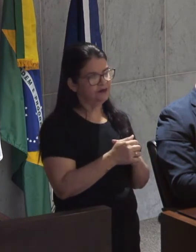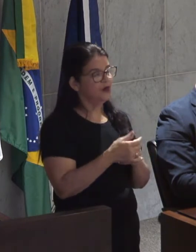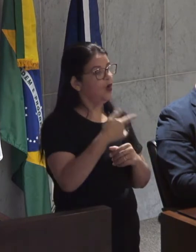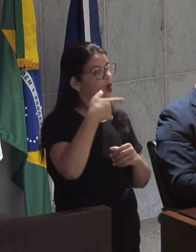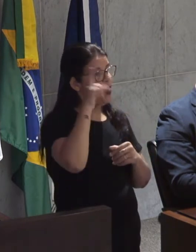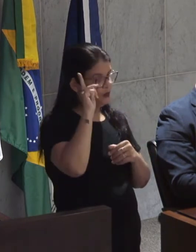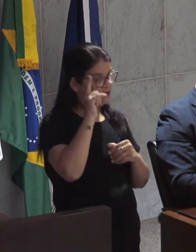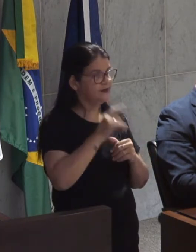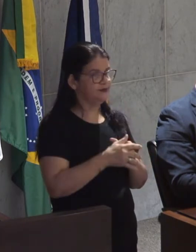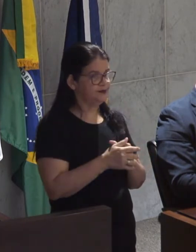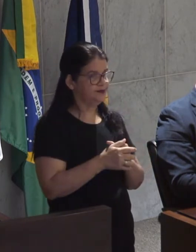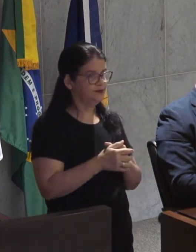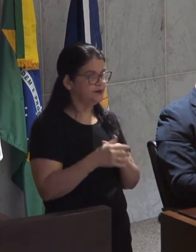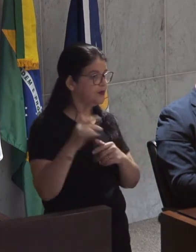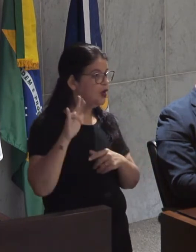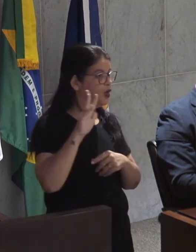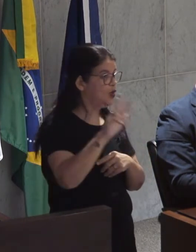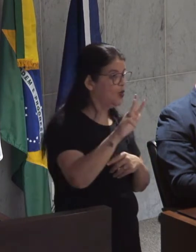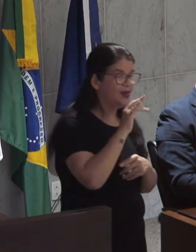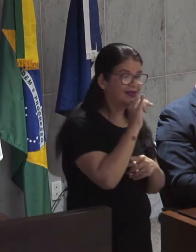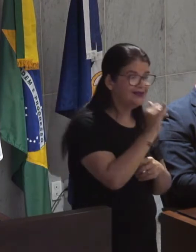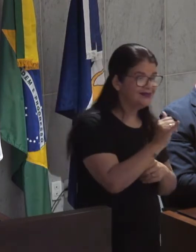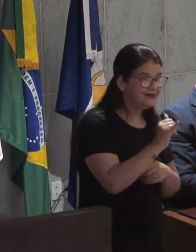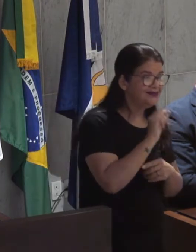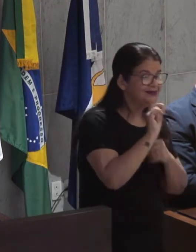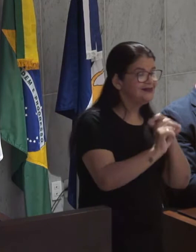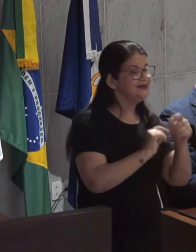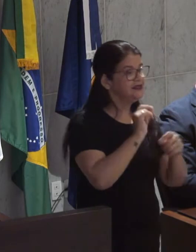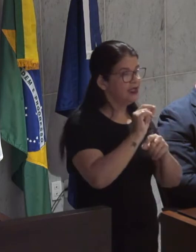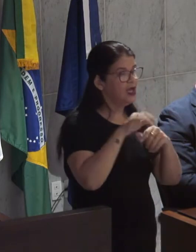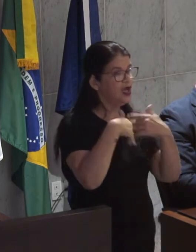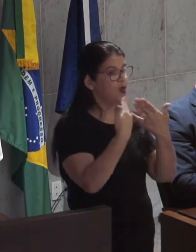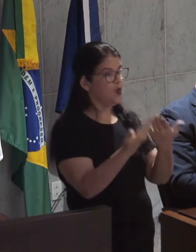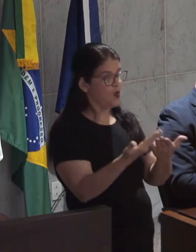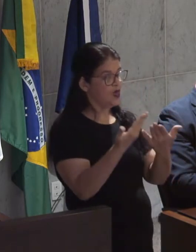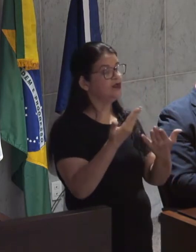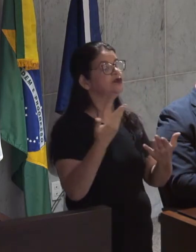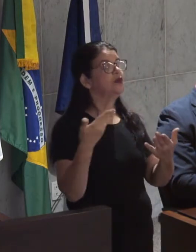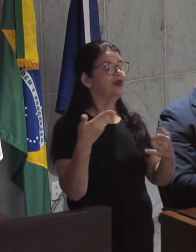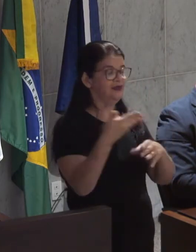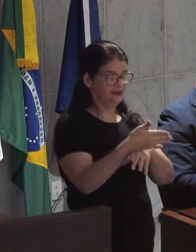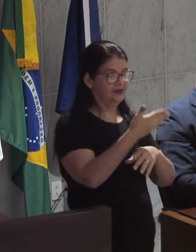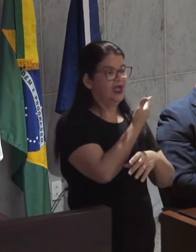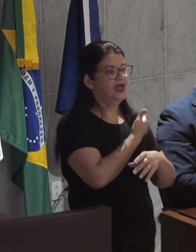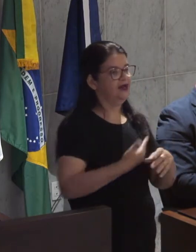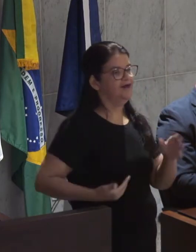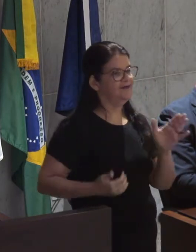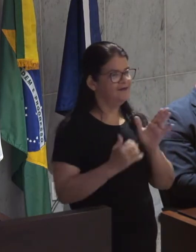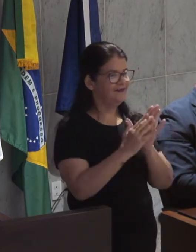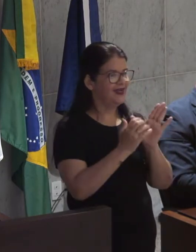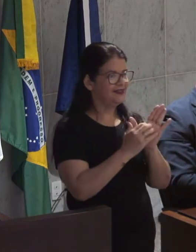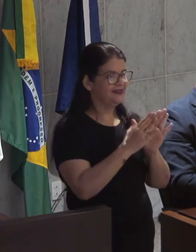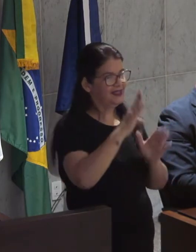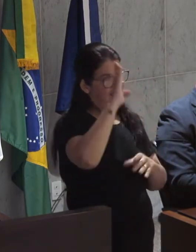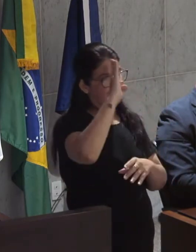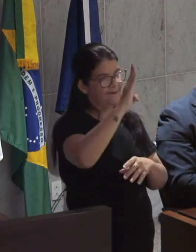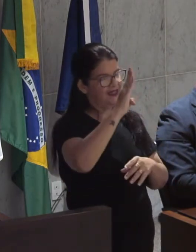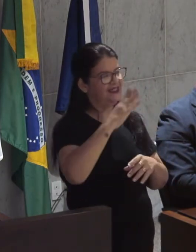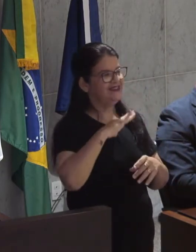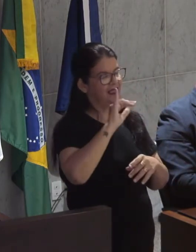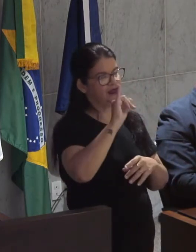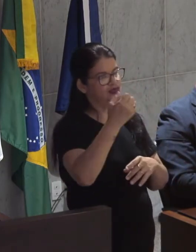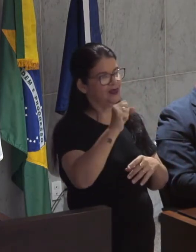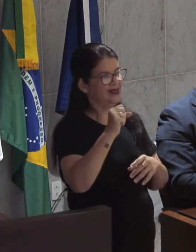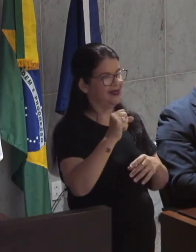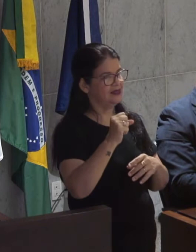Ontem, Lula disse de que, quando assumir, vai tirar aquele monte de militares do